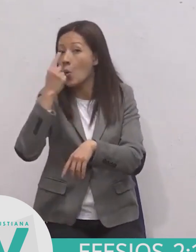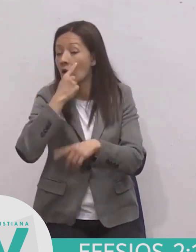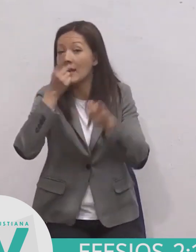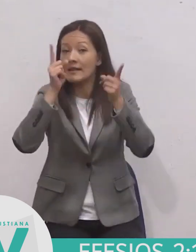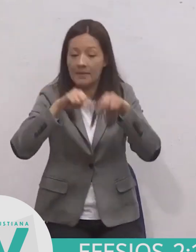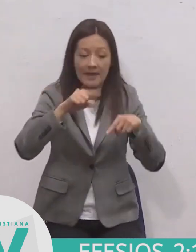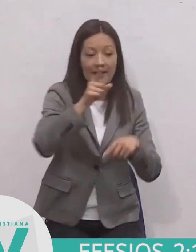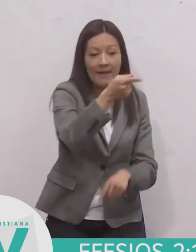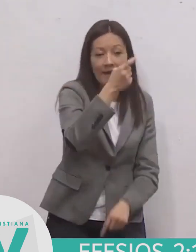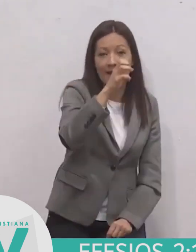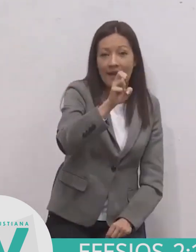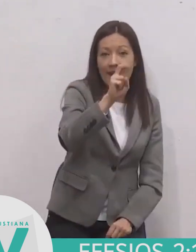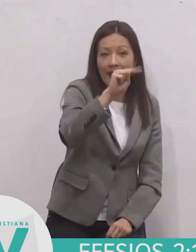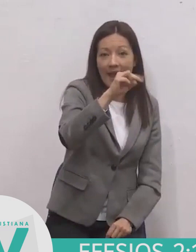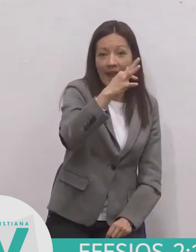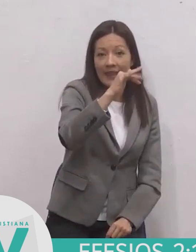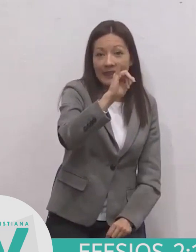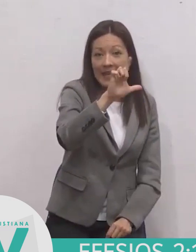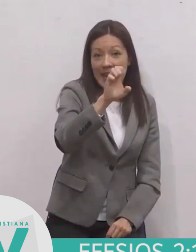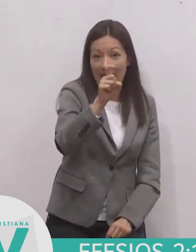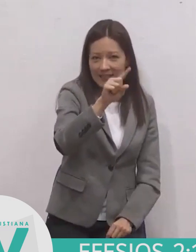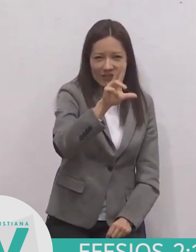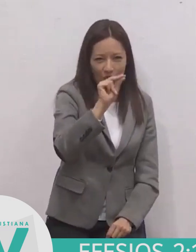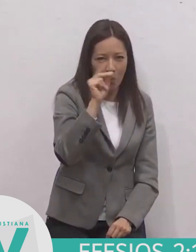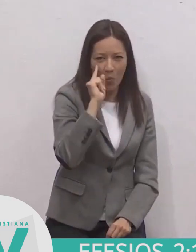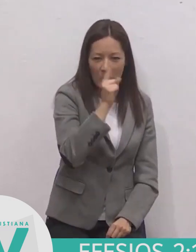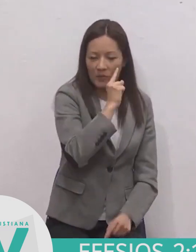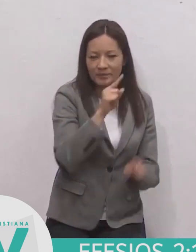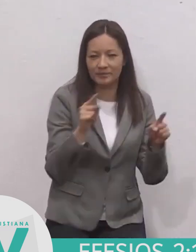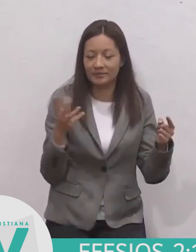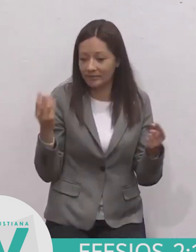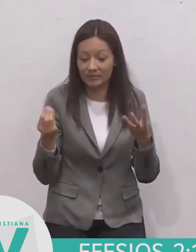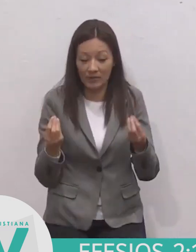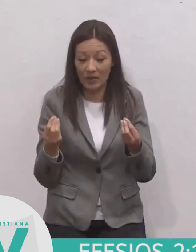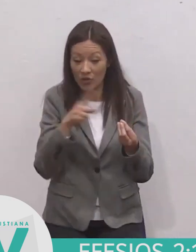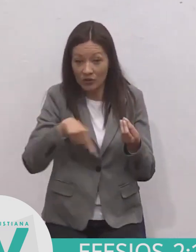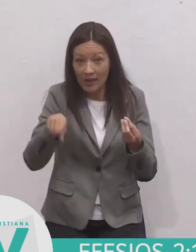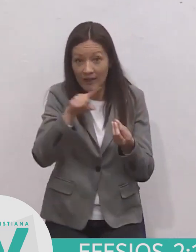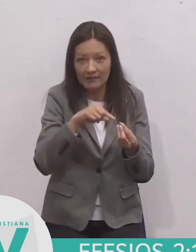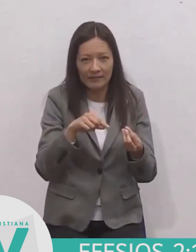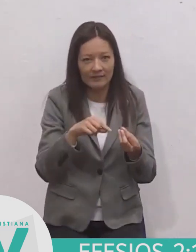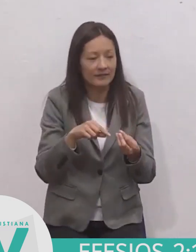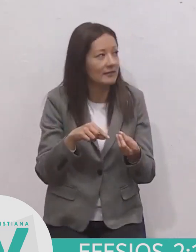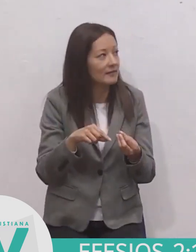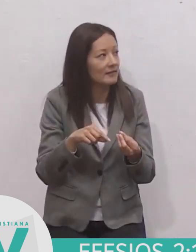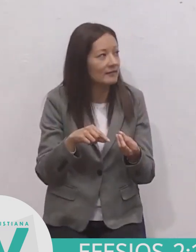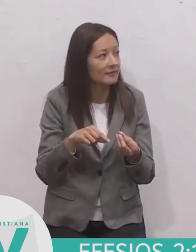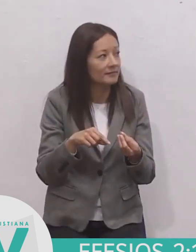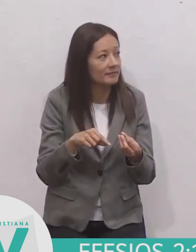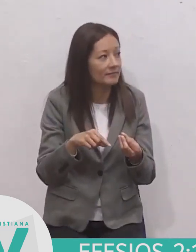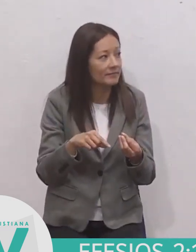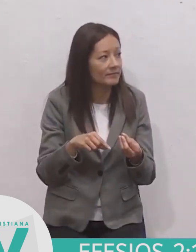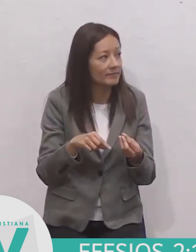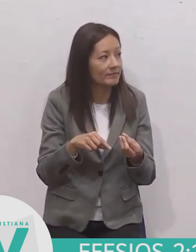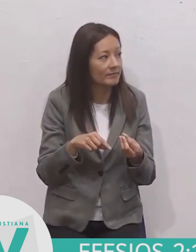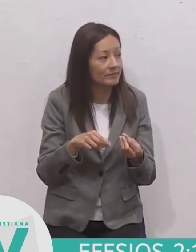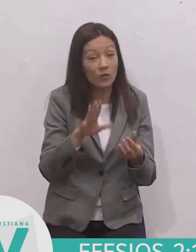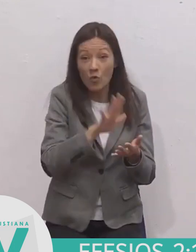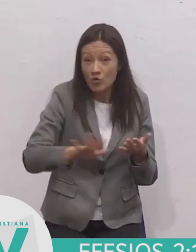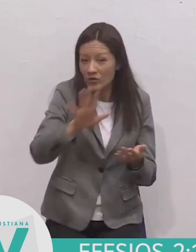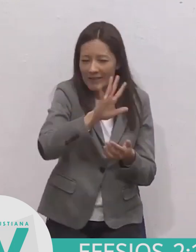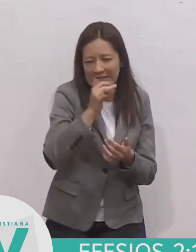hablando? A unos judíos, dice. Por tanto acordaos que en otro tiempo vosotros, no perdón, está hablando a los gentiles. Vosotros